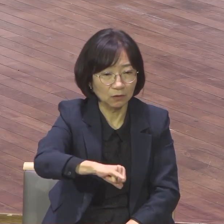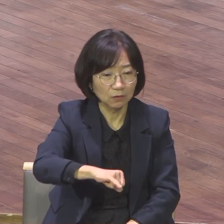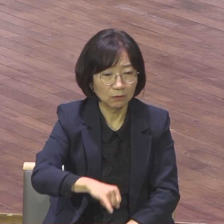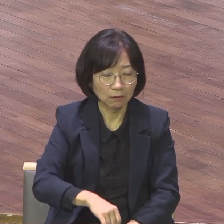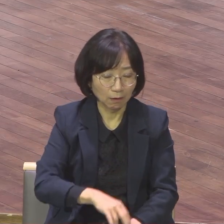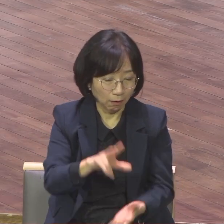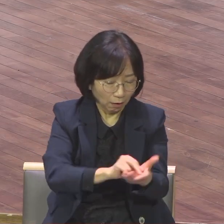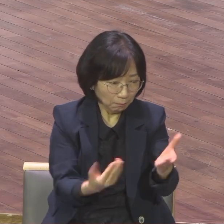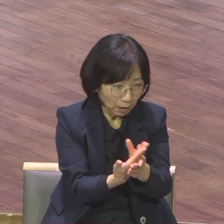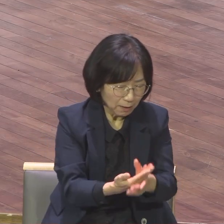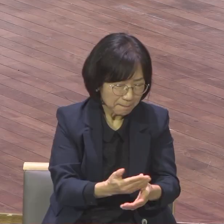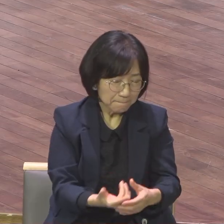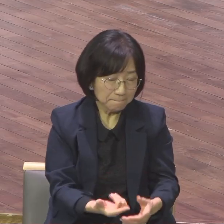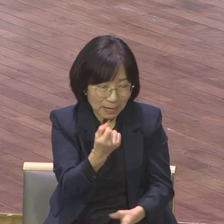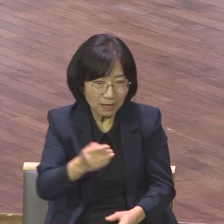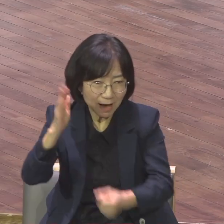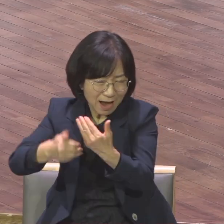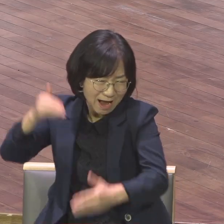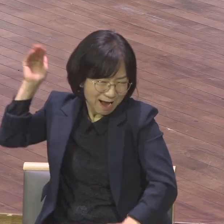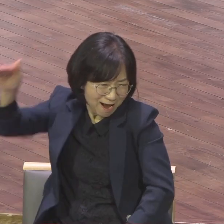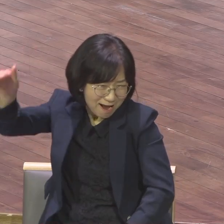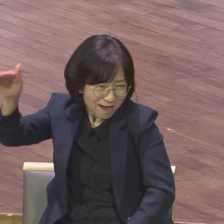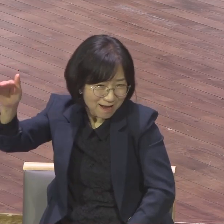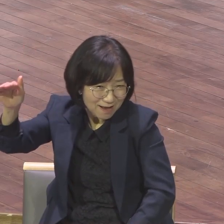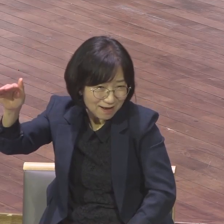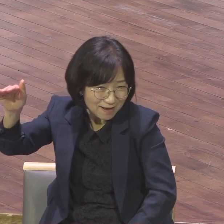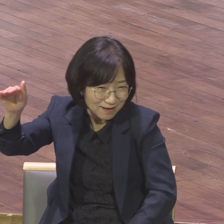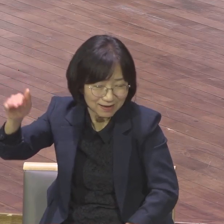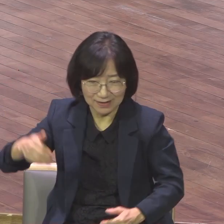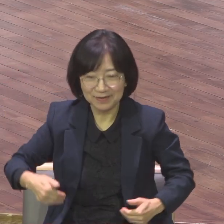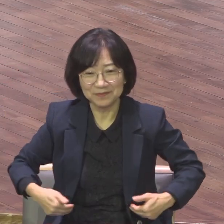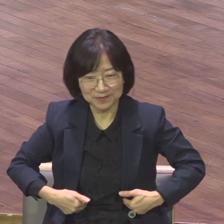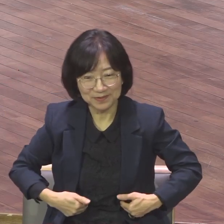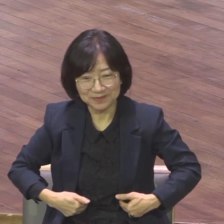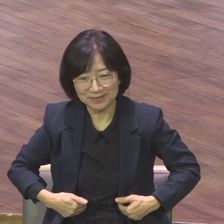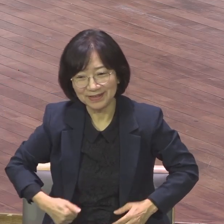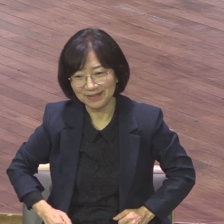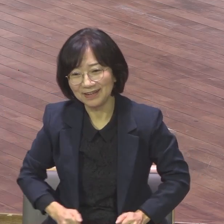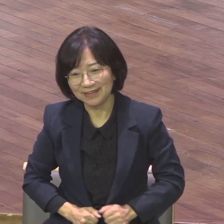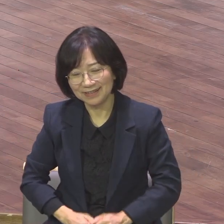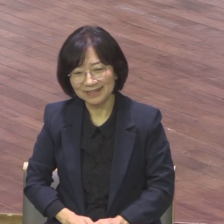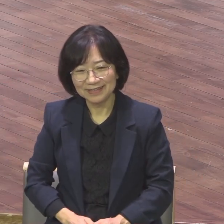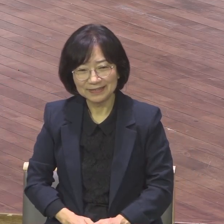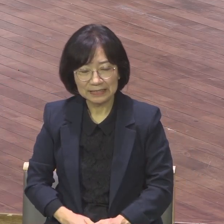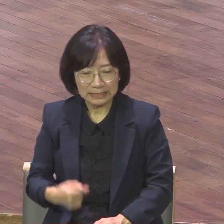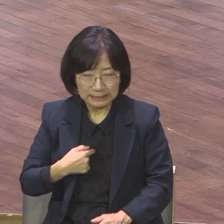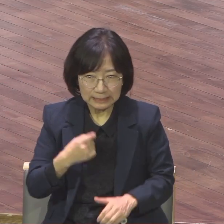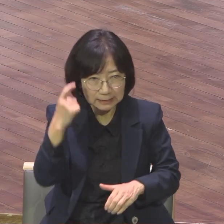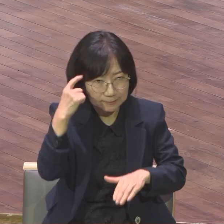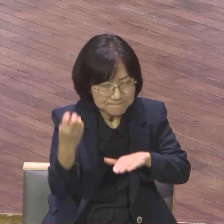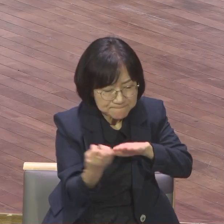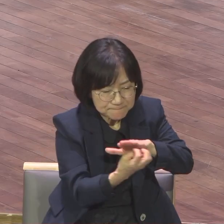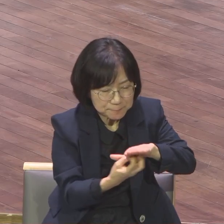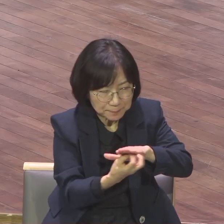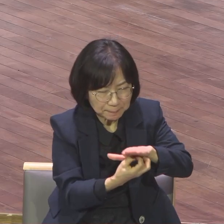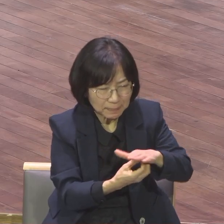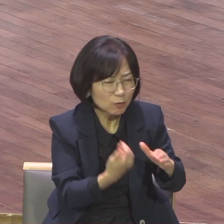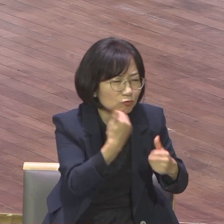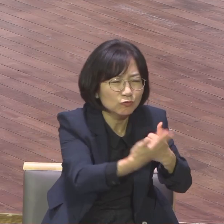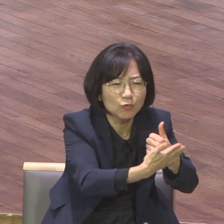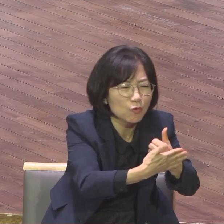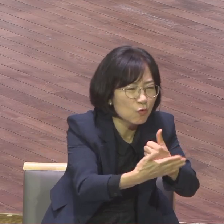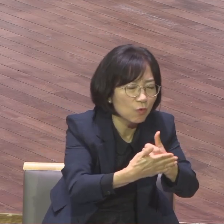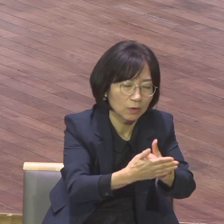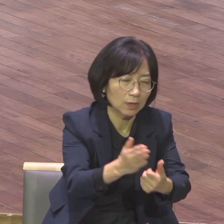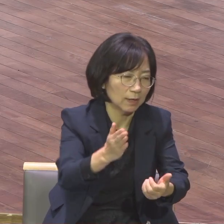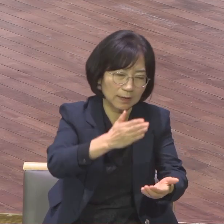참된 회복은요, 지금까지 살아온 이런 자기중심적인 인본주의적 삶에서 완전히 돌아서 이제는